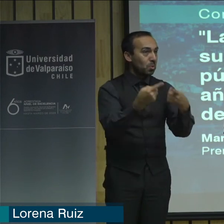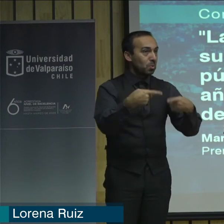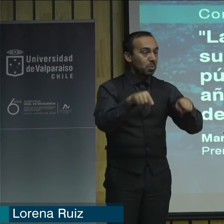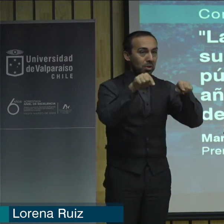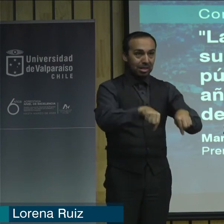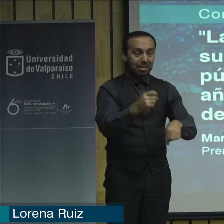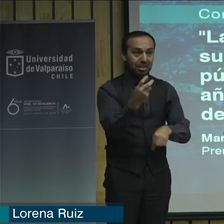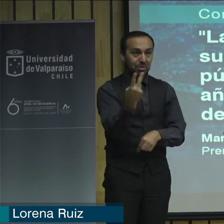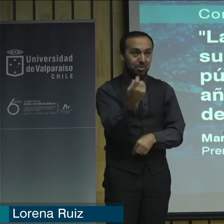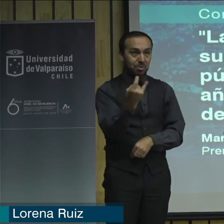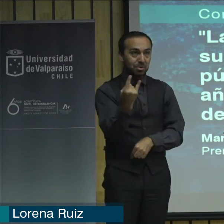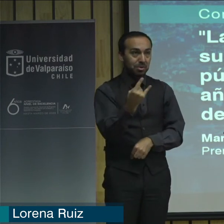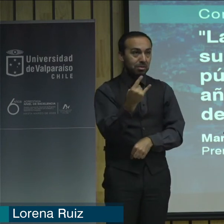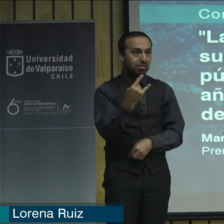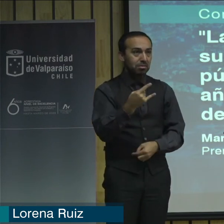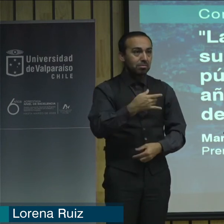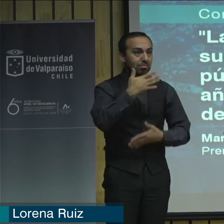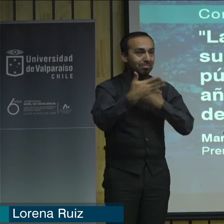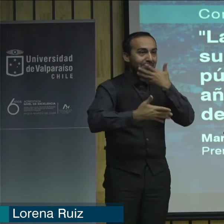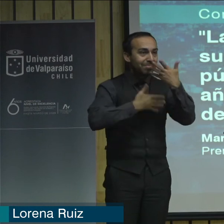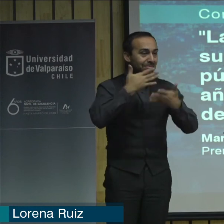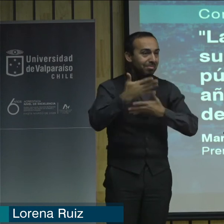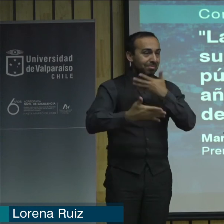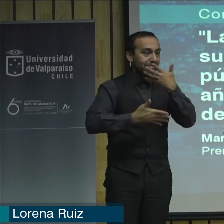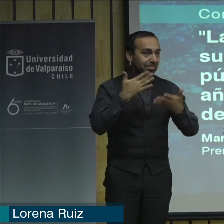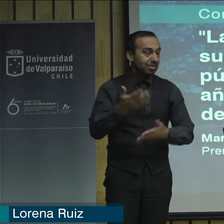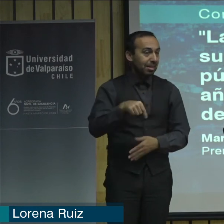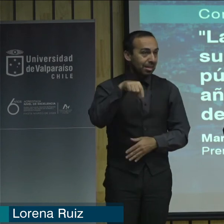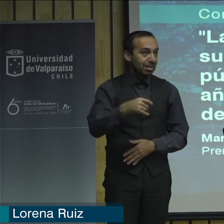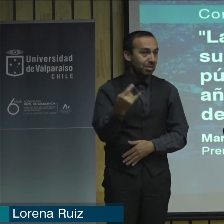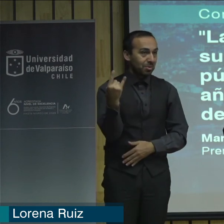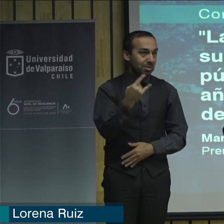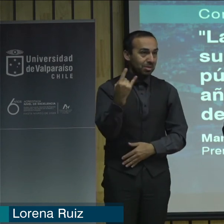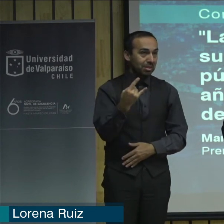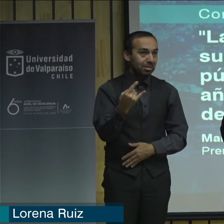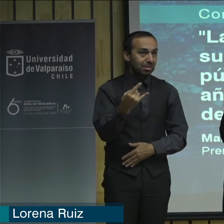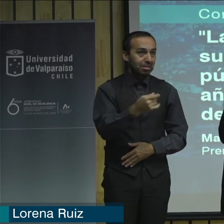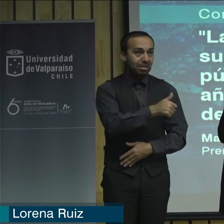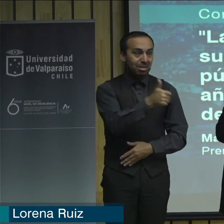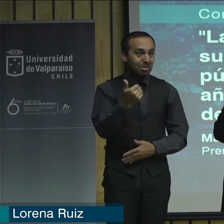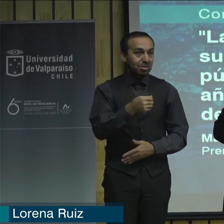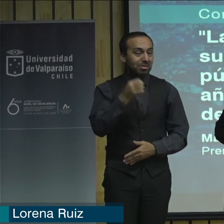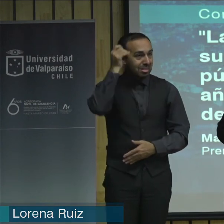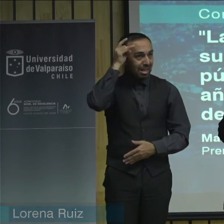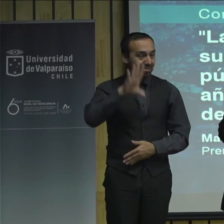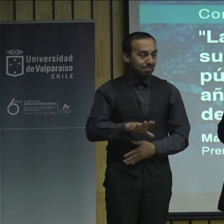nuestra universidad interpretará el tradicional himno universitario claudiamos y